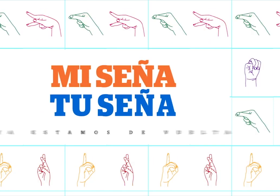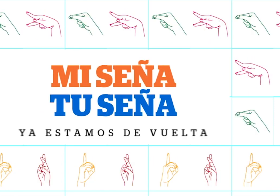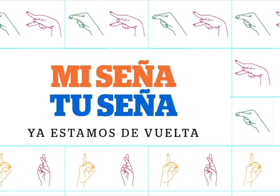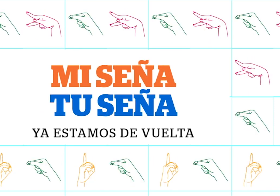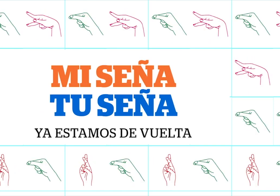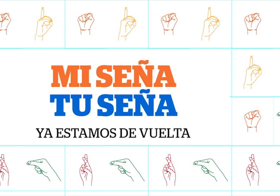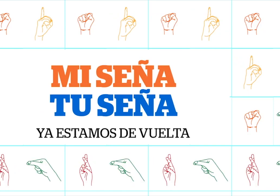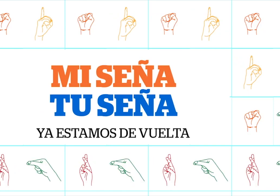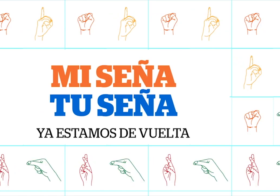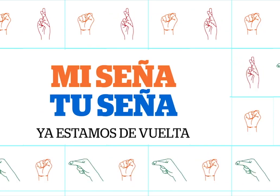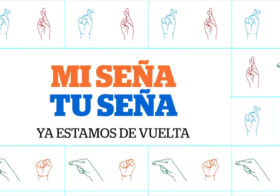acá